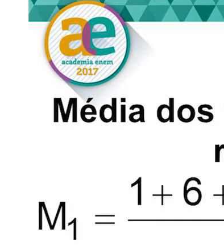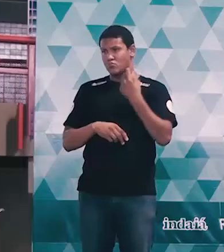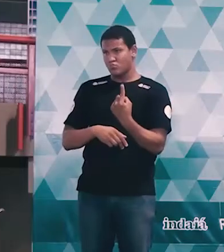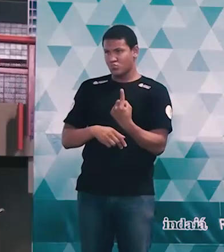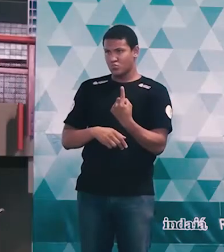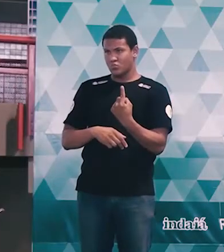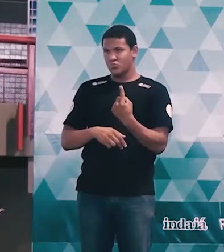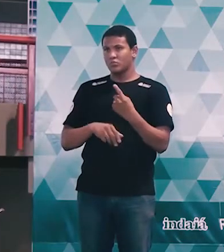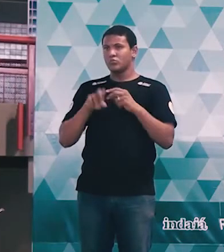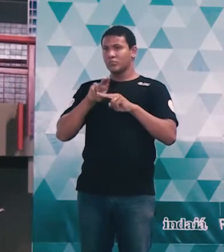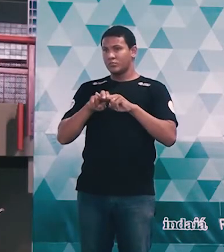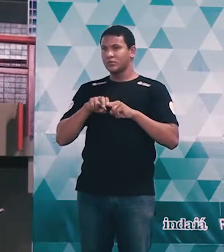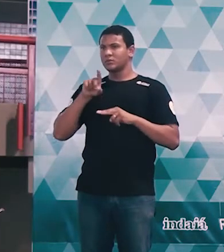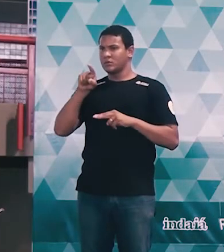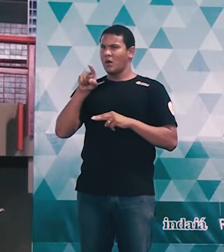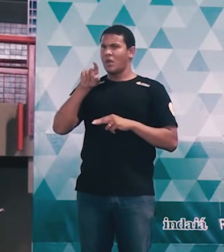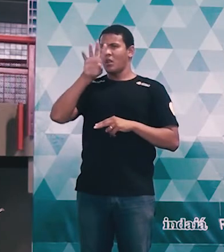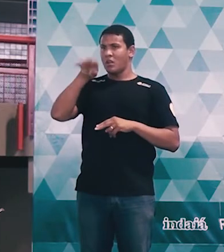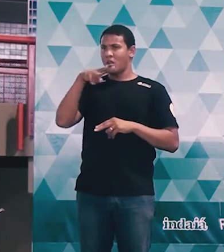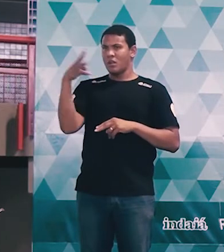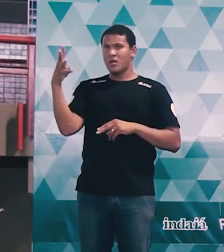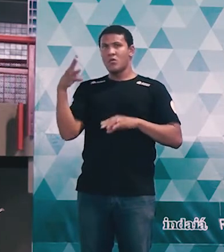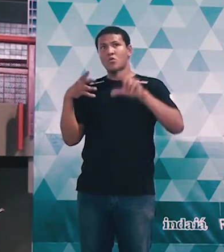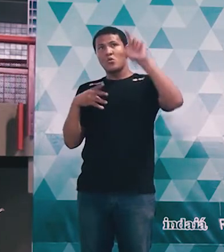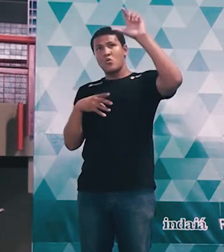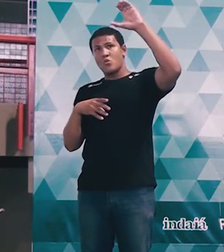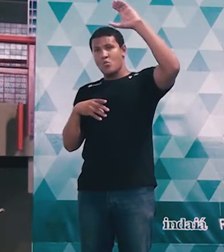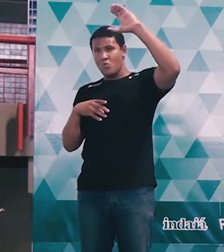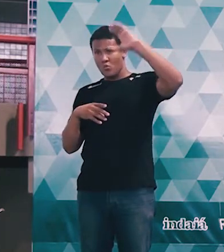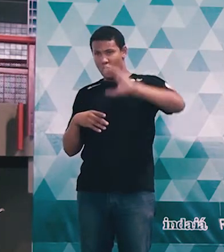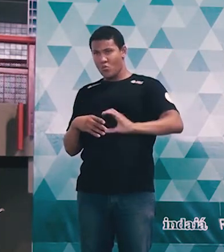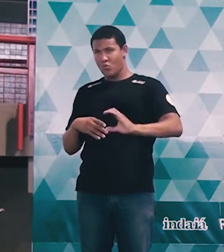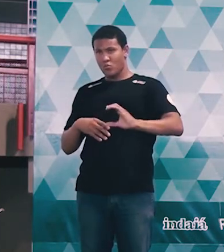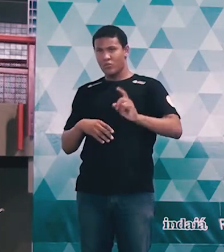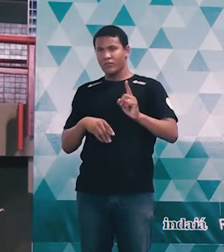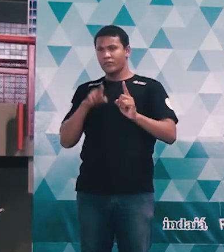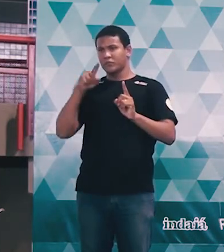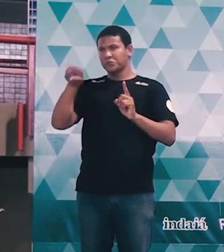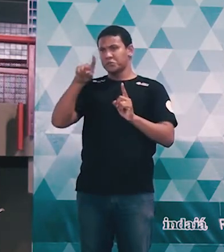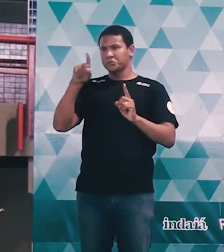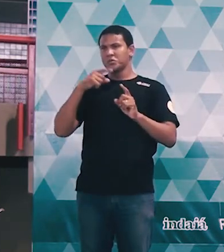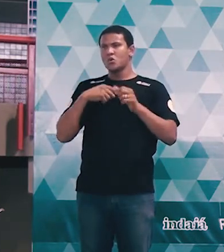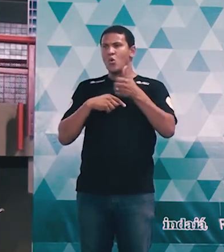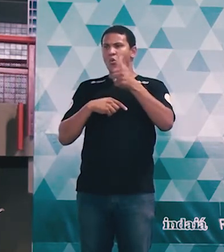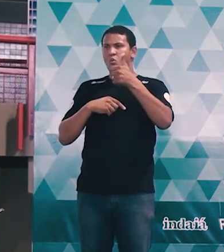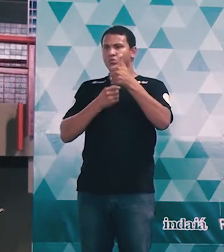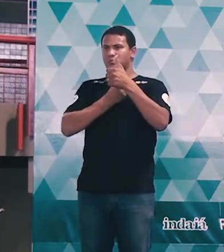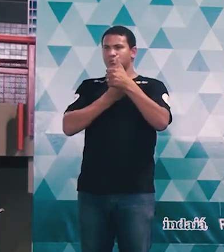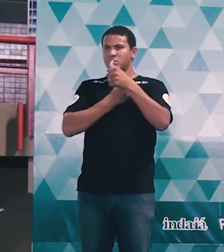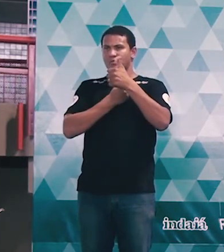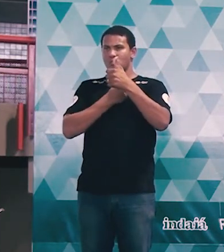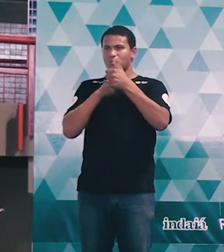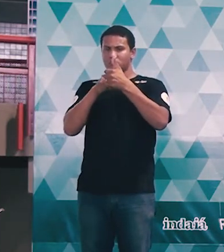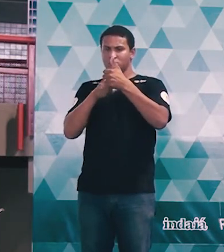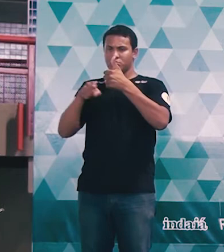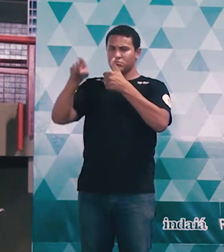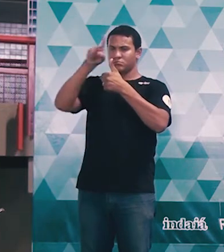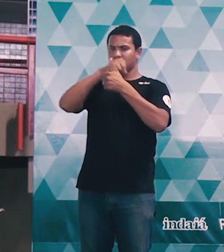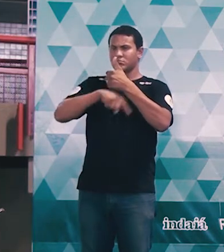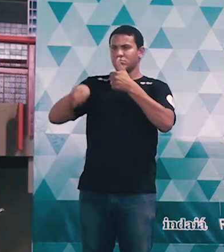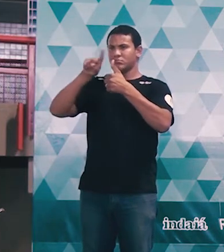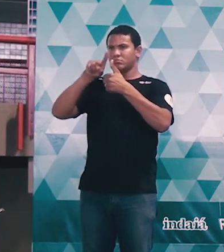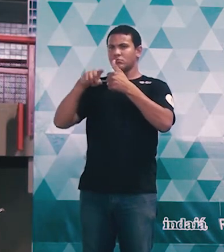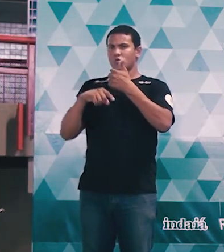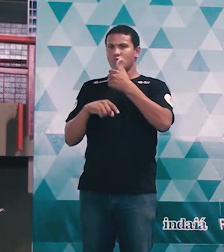nessa coluna, você marcasse o número 11. Marca o número 11 nessa coluna. Por que que eu vou marcar o número 11?